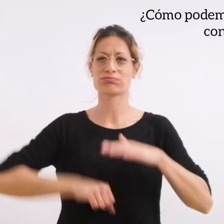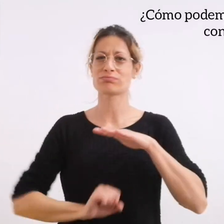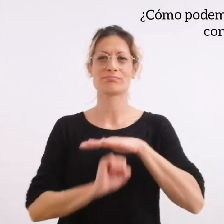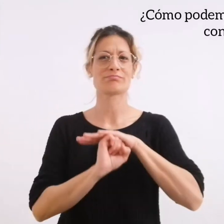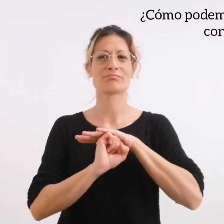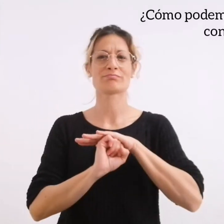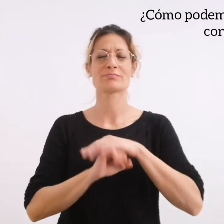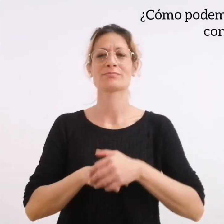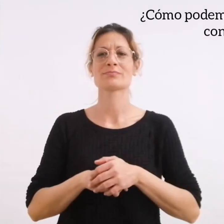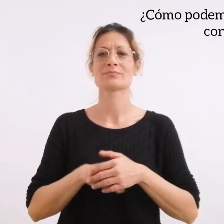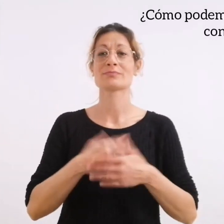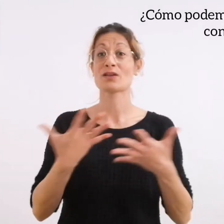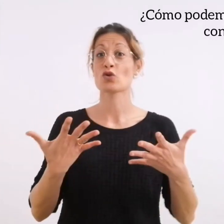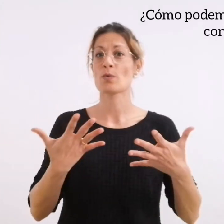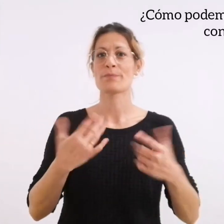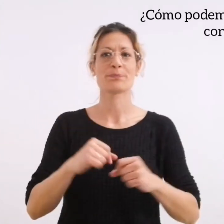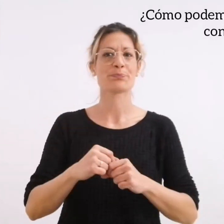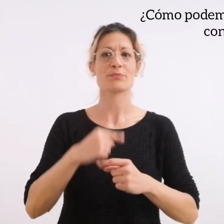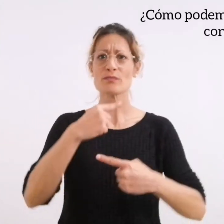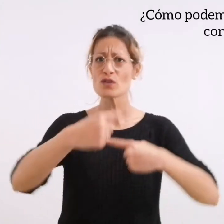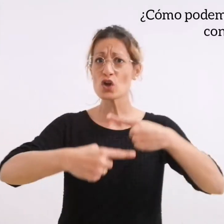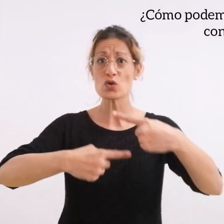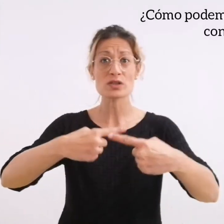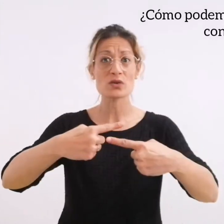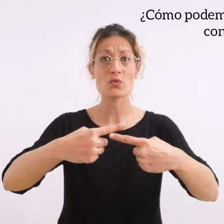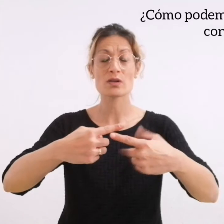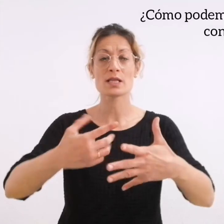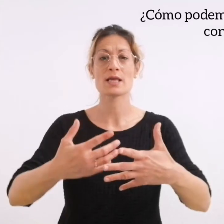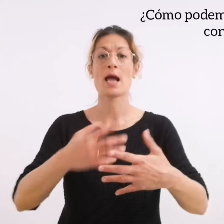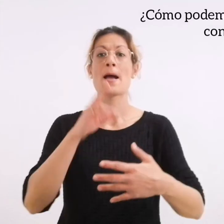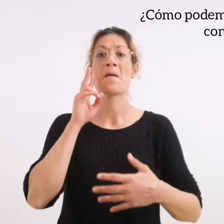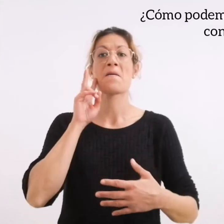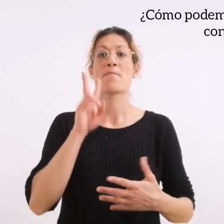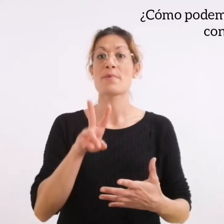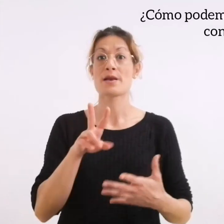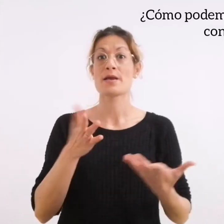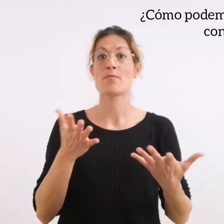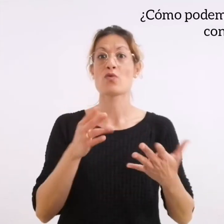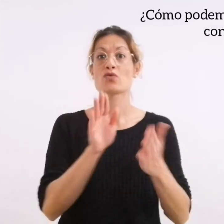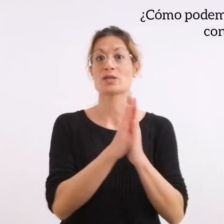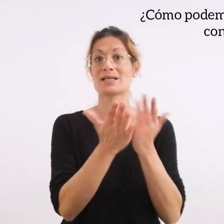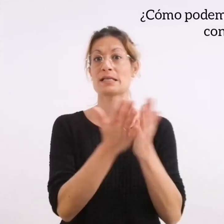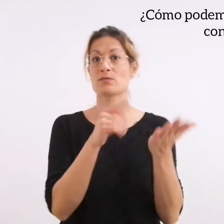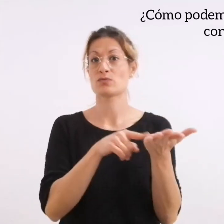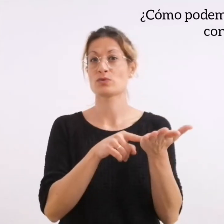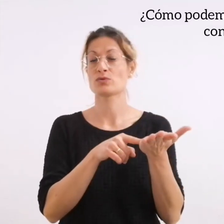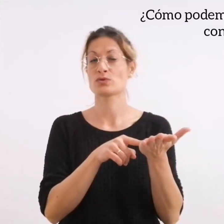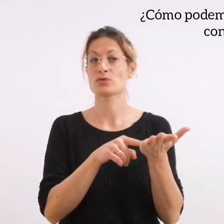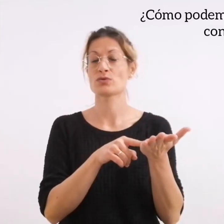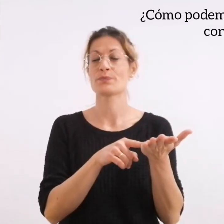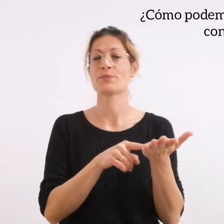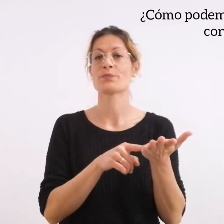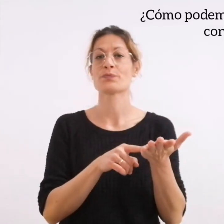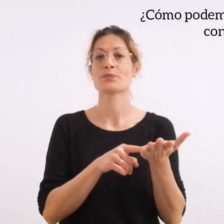ese momento vamos a ver cómo nos podemos ver a través del libro de los Hechos, que Dios